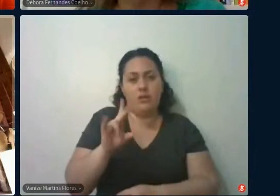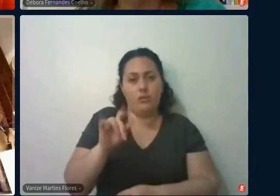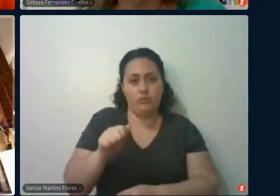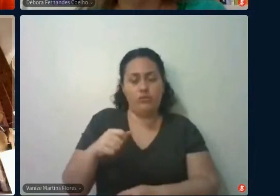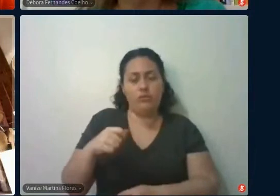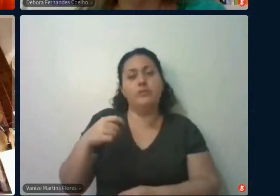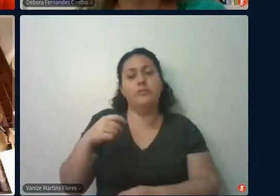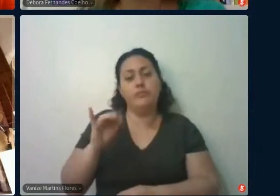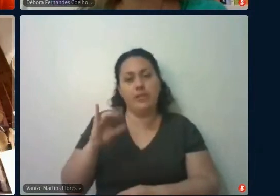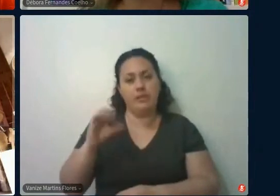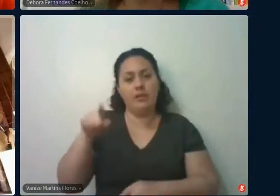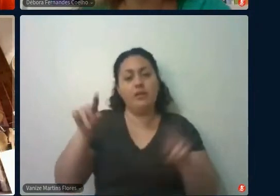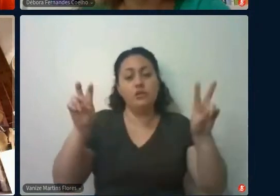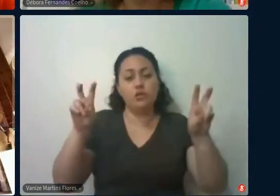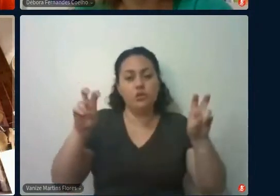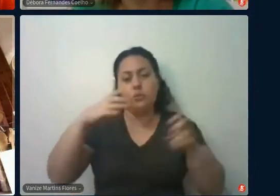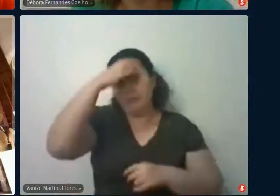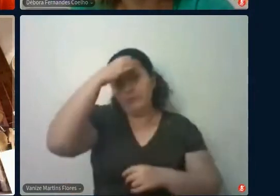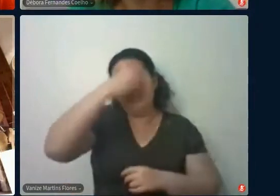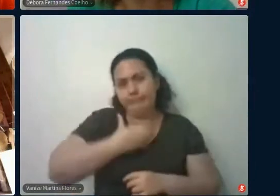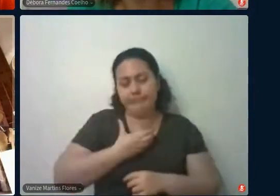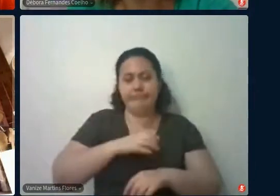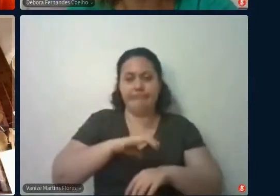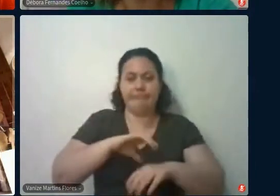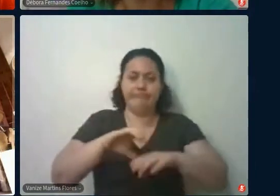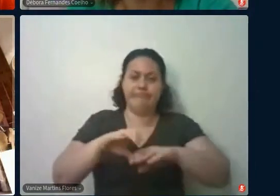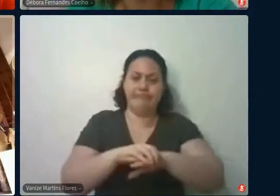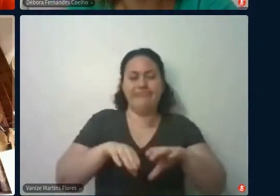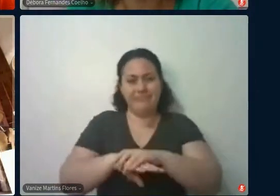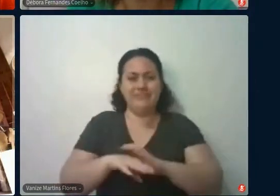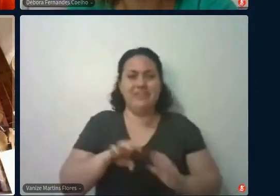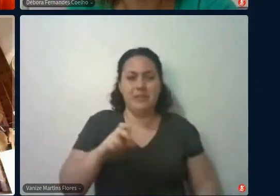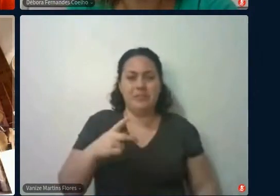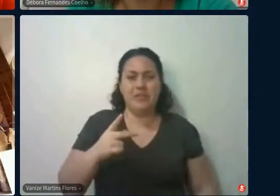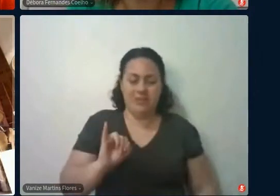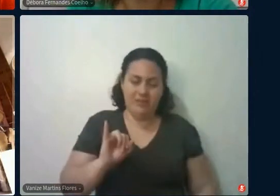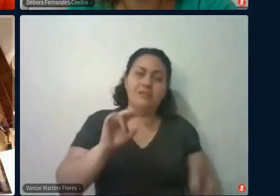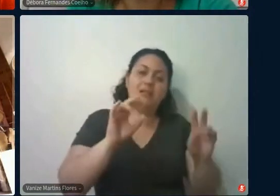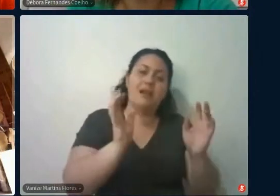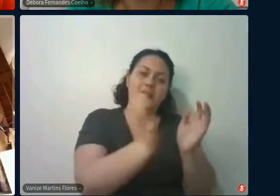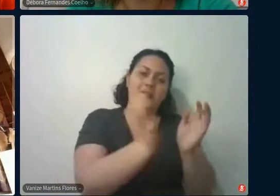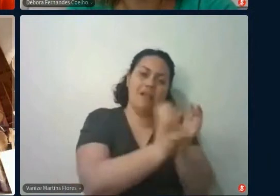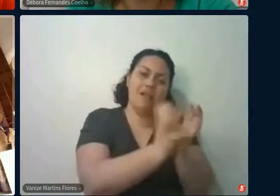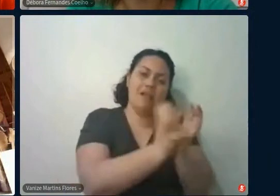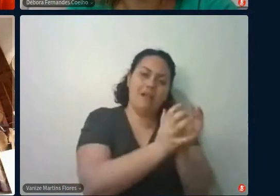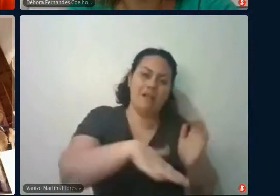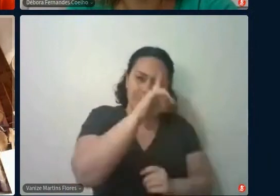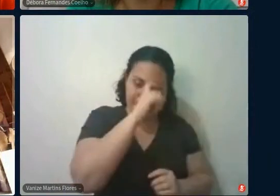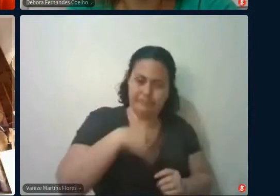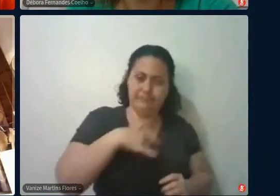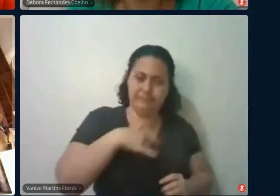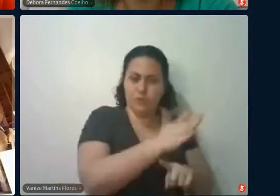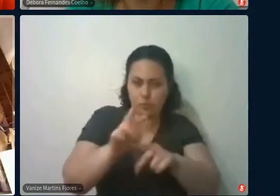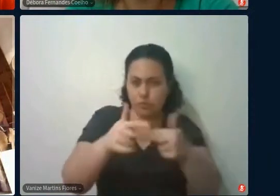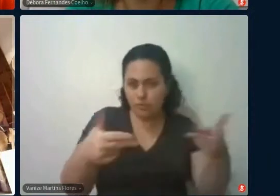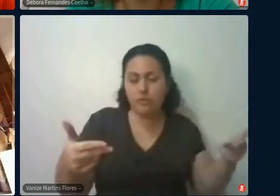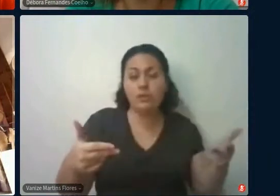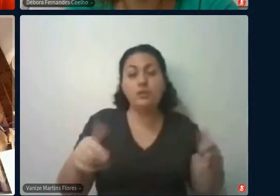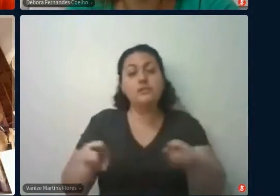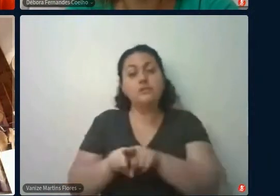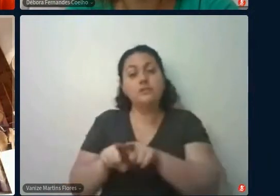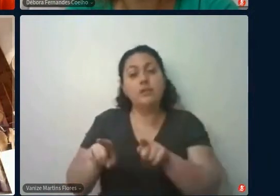EPI, tanto nos ambientes assistenciais, como nos ambientes